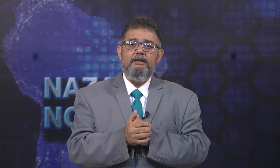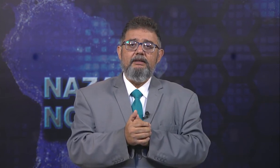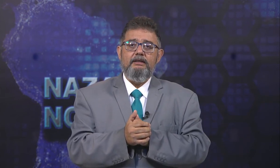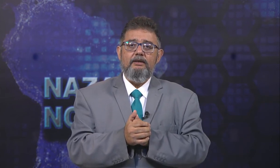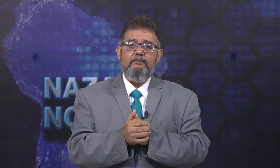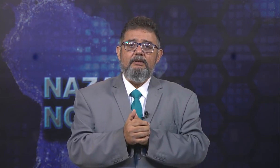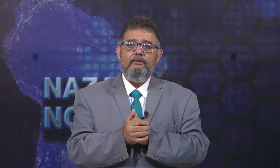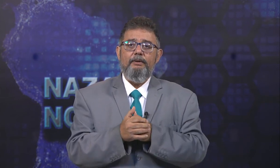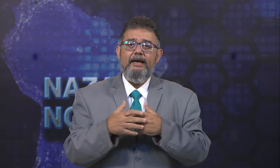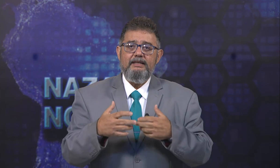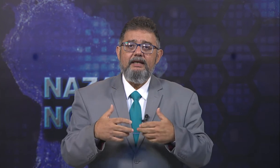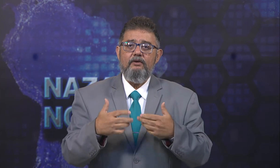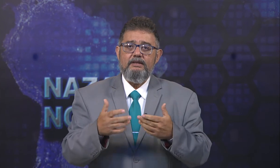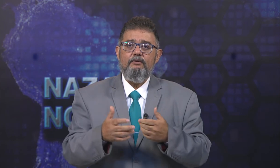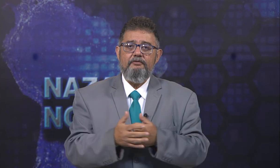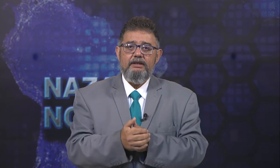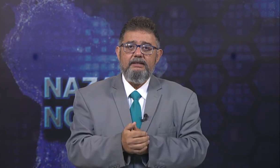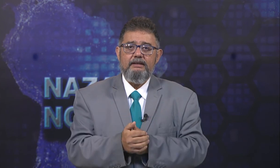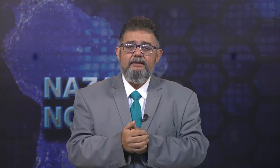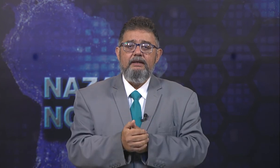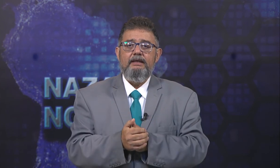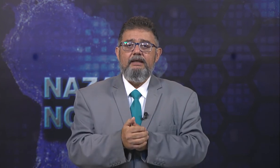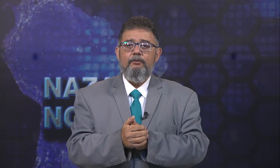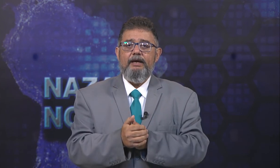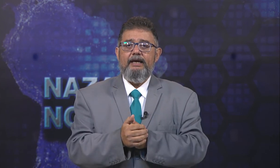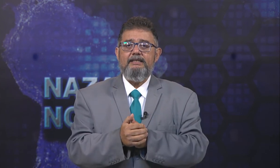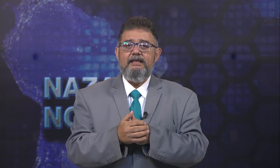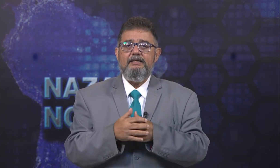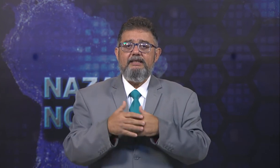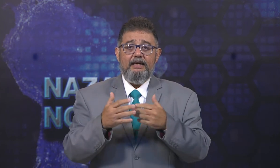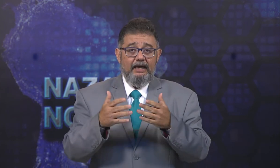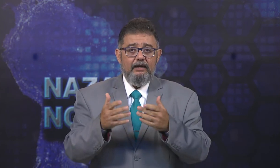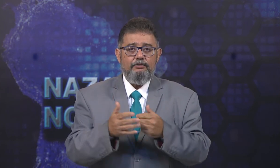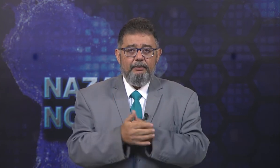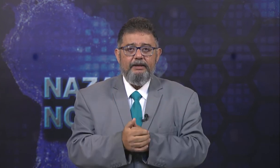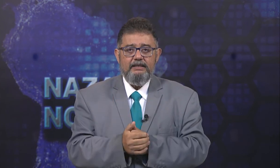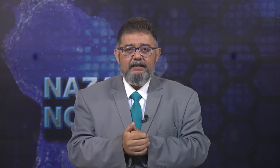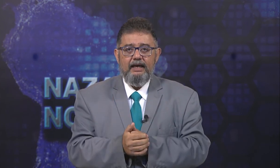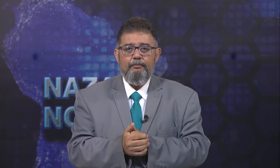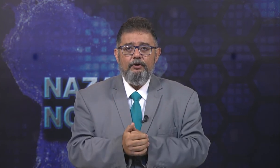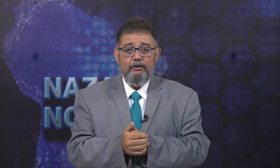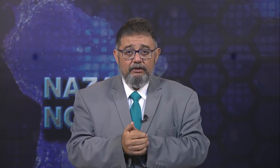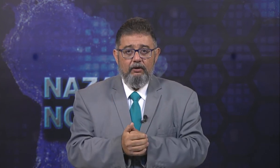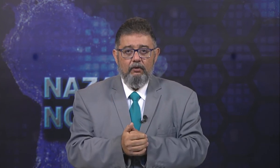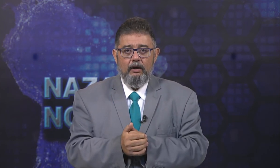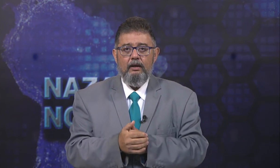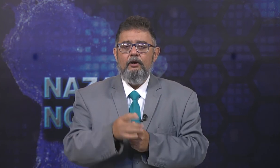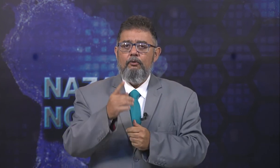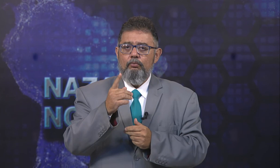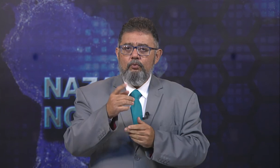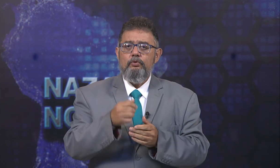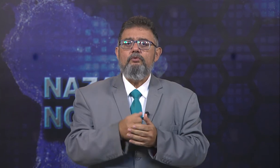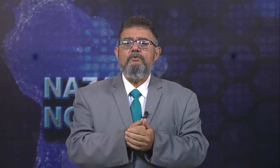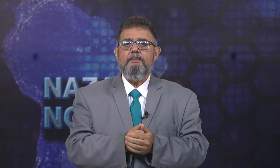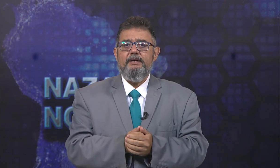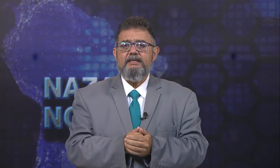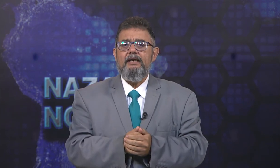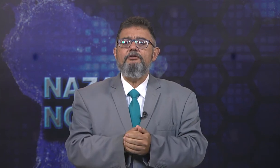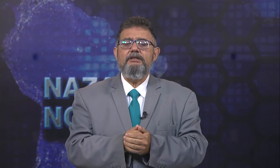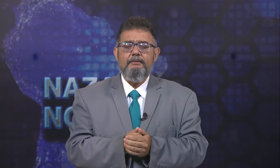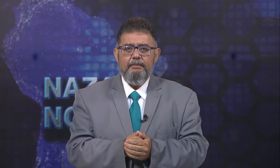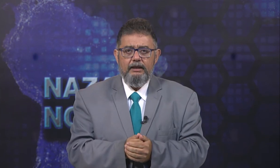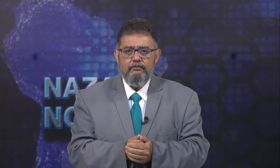não merecem a nossa confiança, não merecem sequer nos representar, porque não tem honra. Muitos